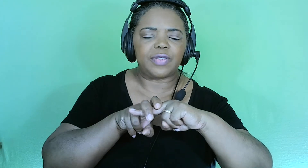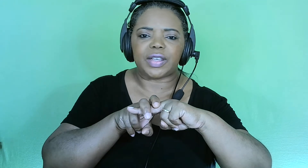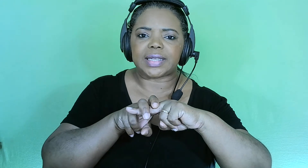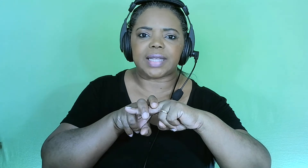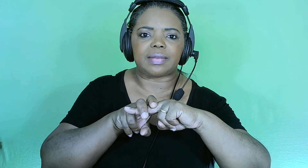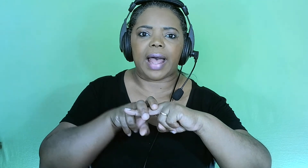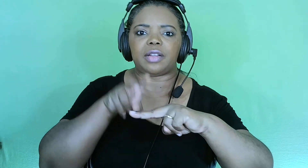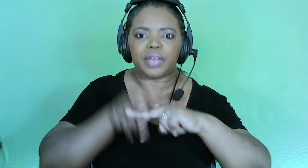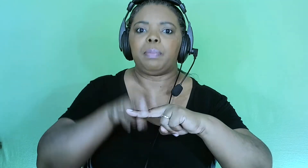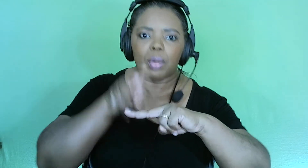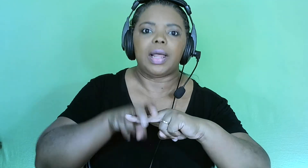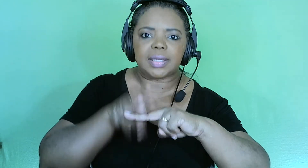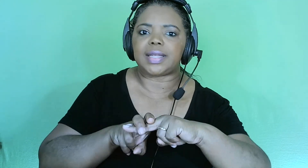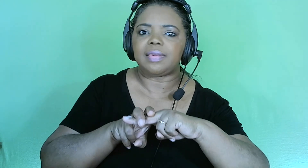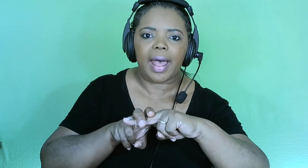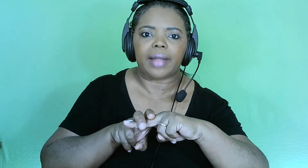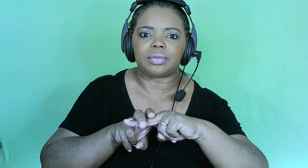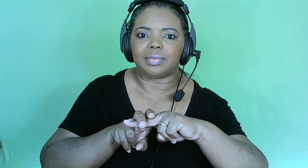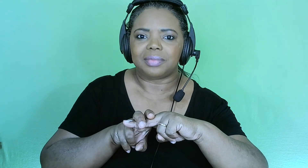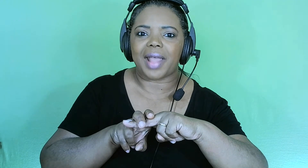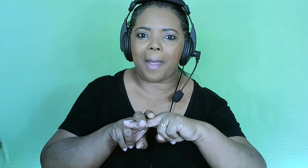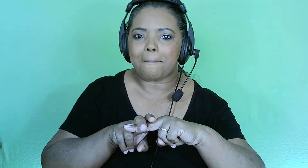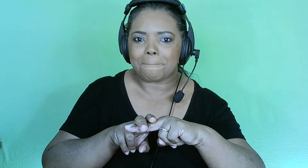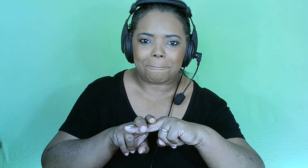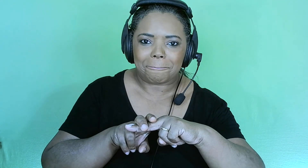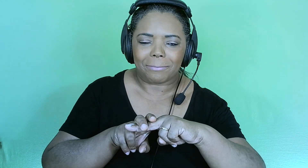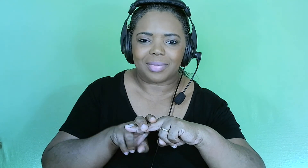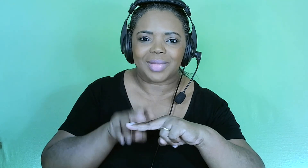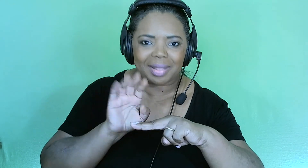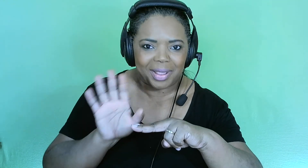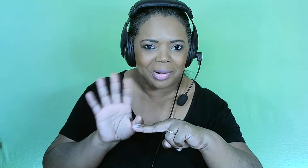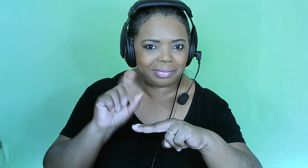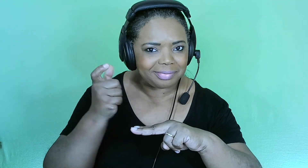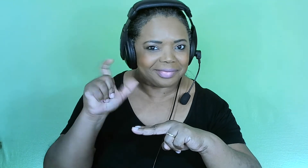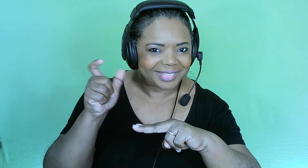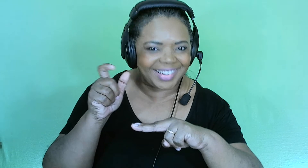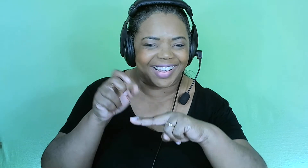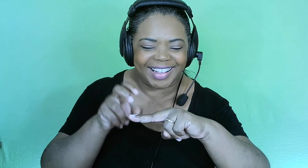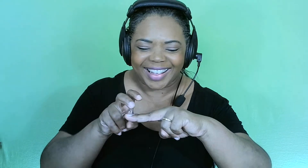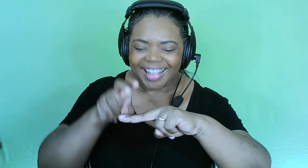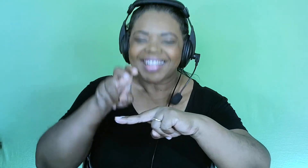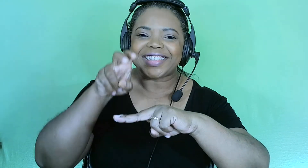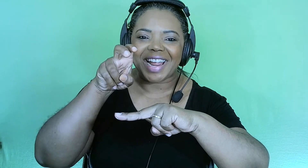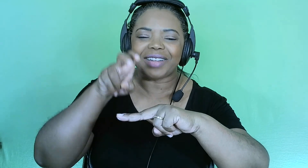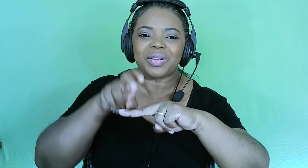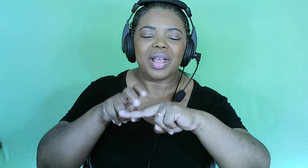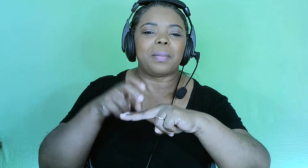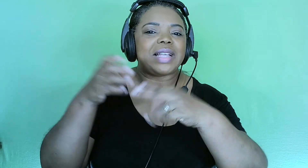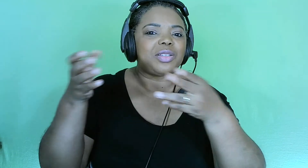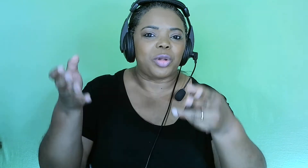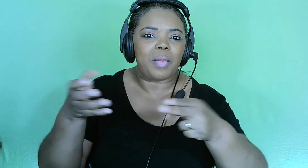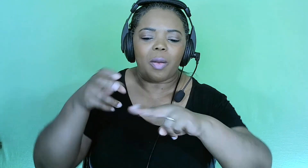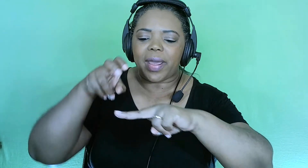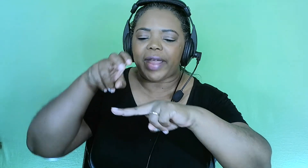fica sentado e fica pulando sentado, né? Entendeu? Certo? Mas